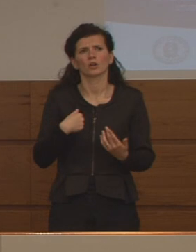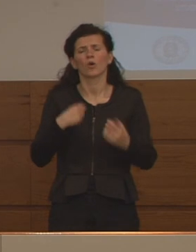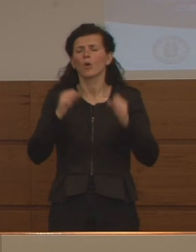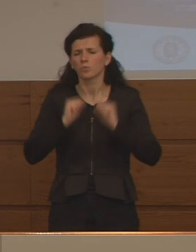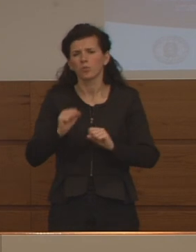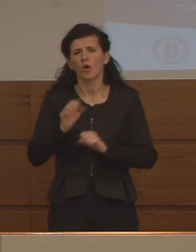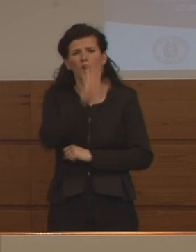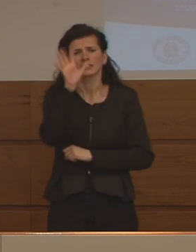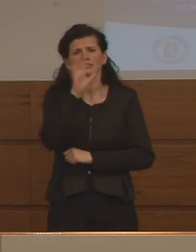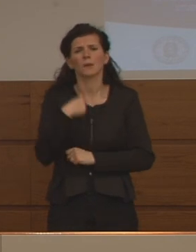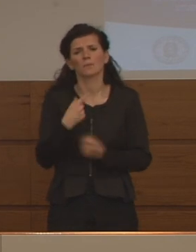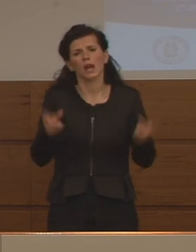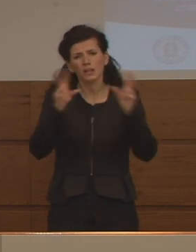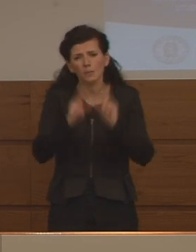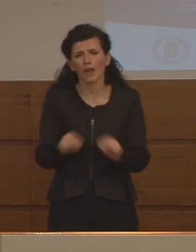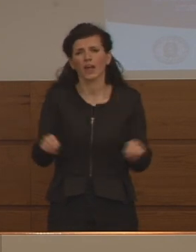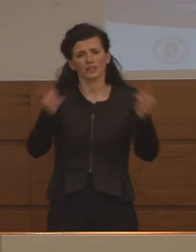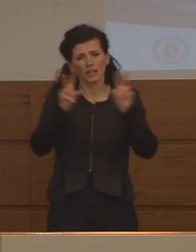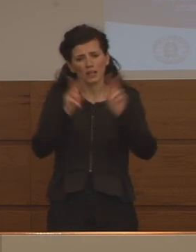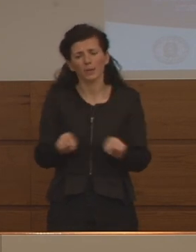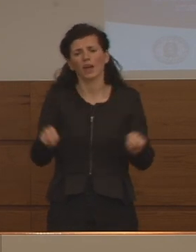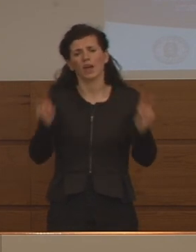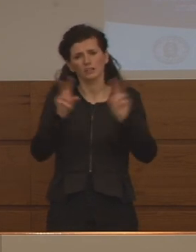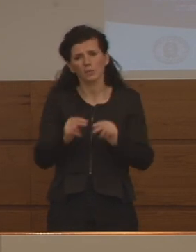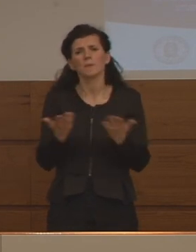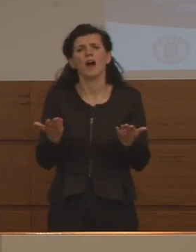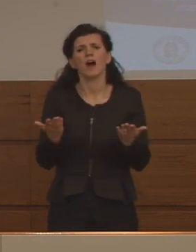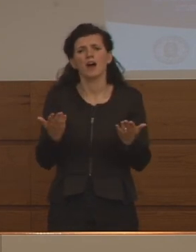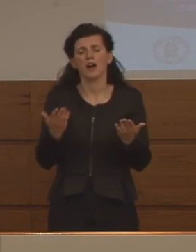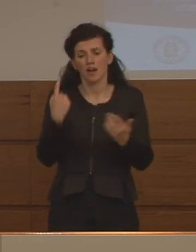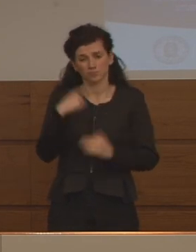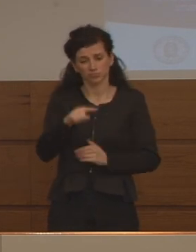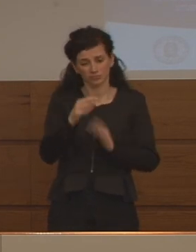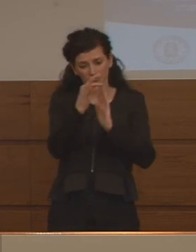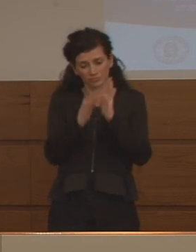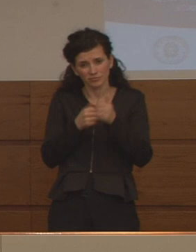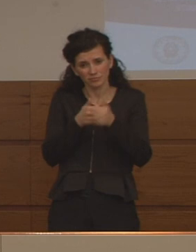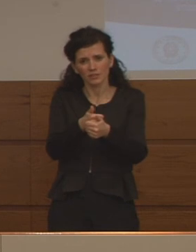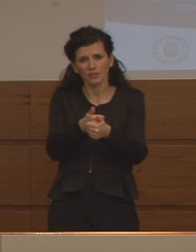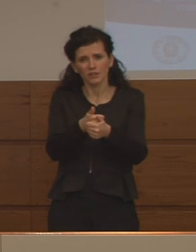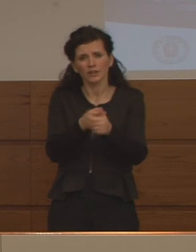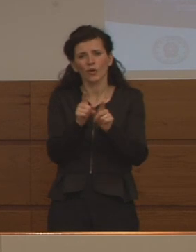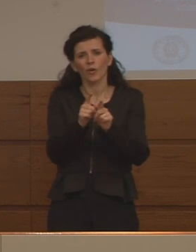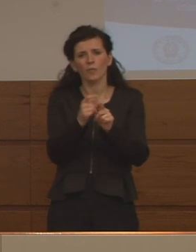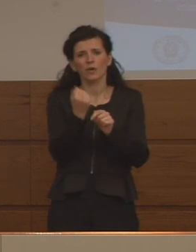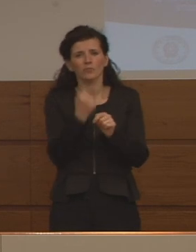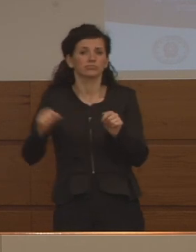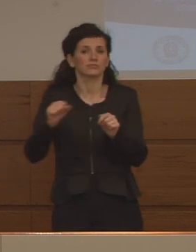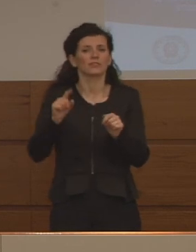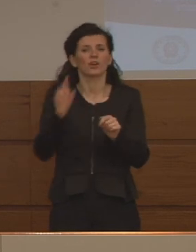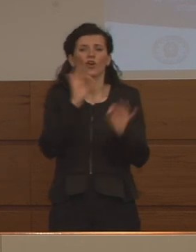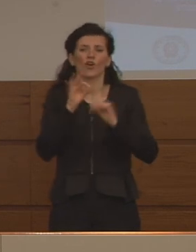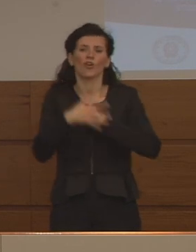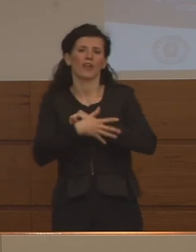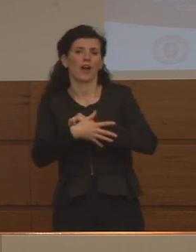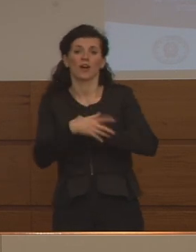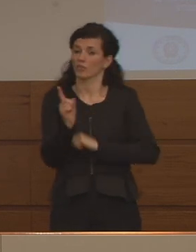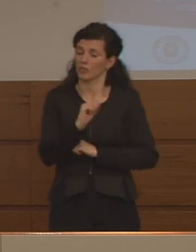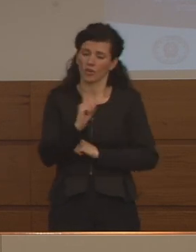pochino e ripetitivo non devono essere minimamente allentate è già stato detto